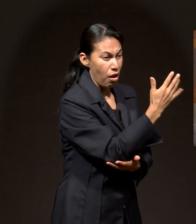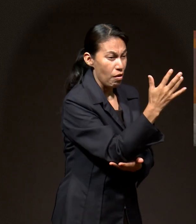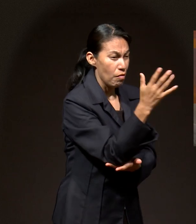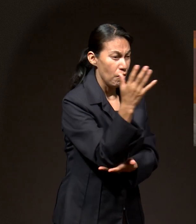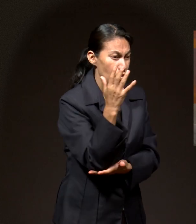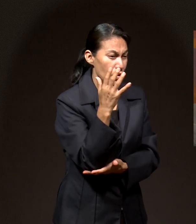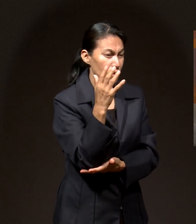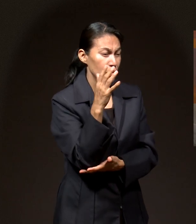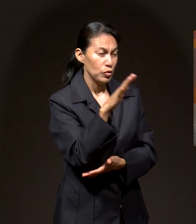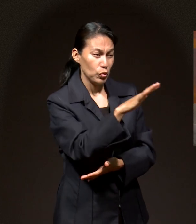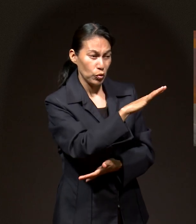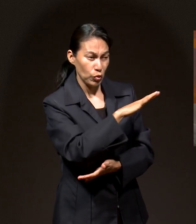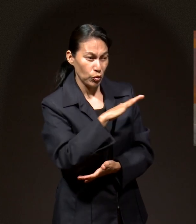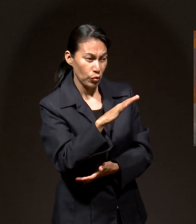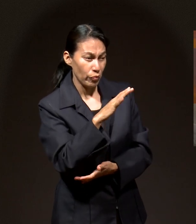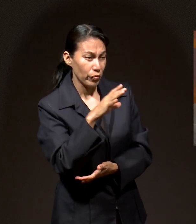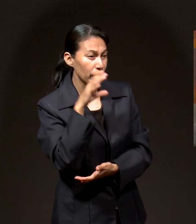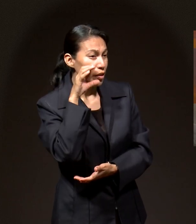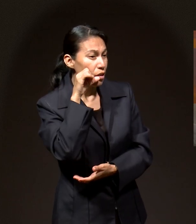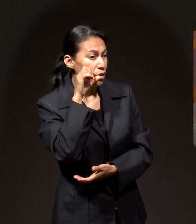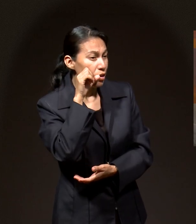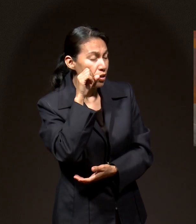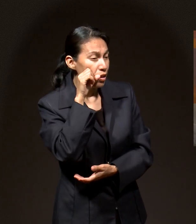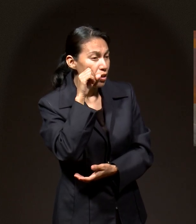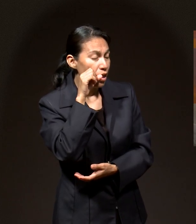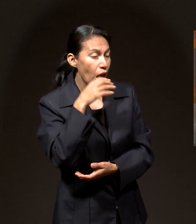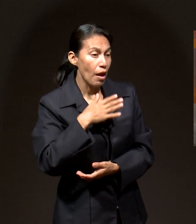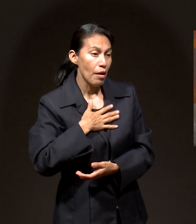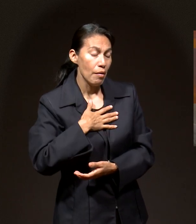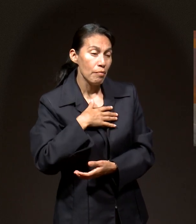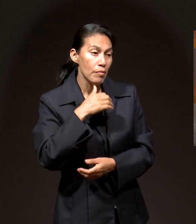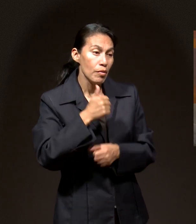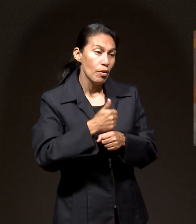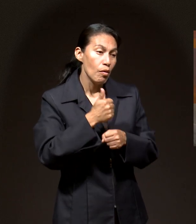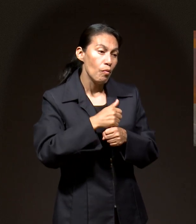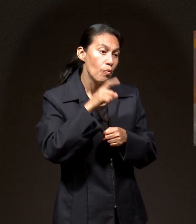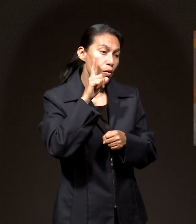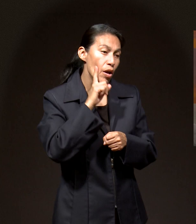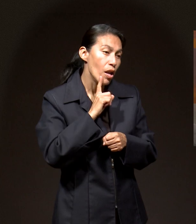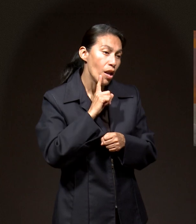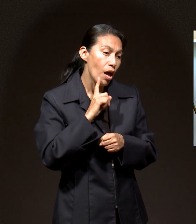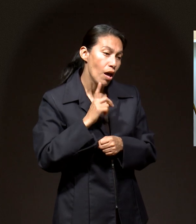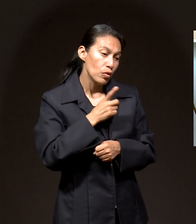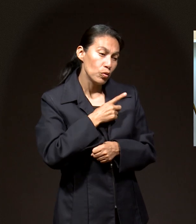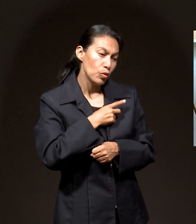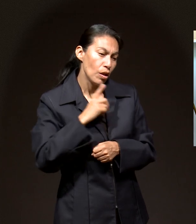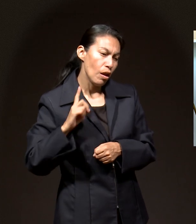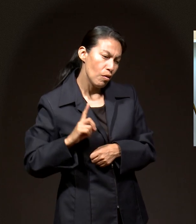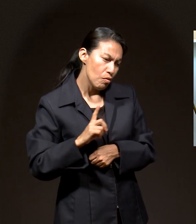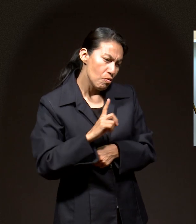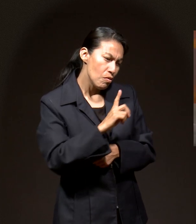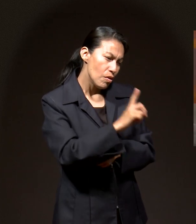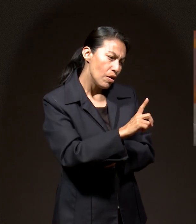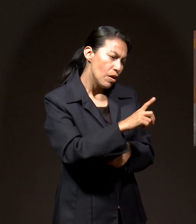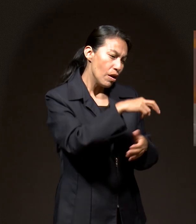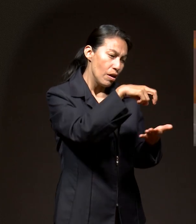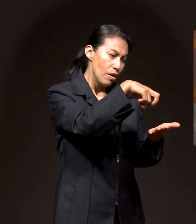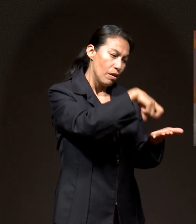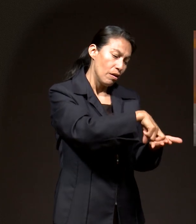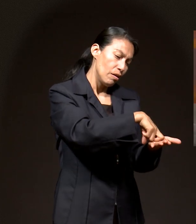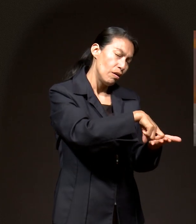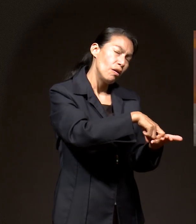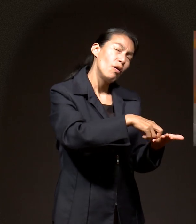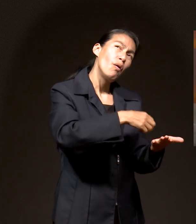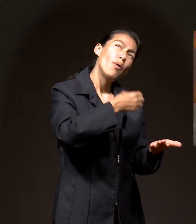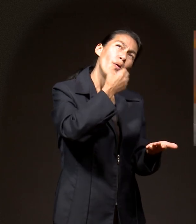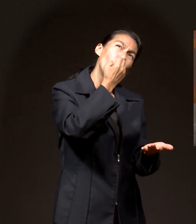naranjos y me dijo que ella iba allí a estar a solas con Dios en la naturaleza. Amén. Ella, recuerdo muy